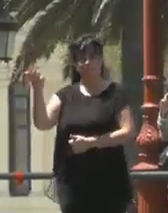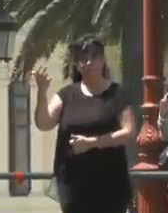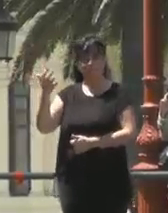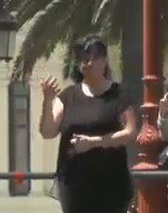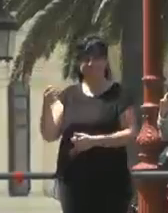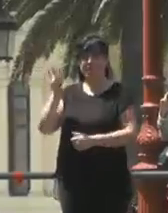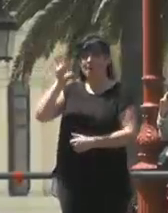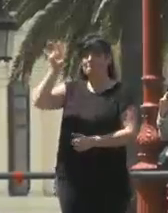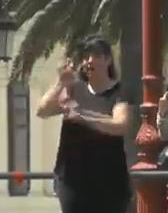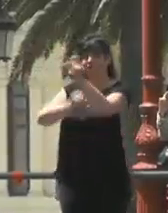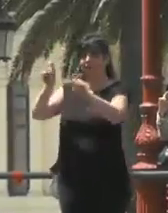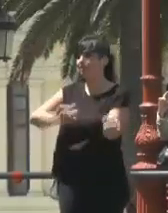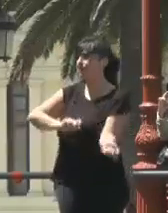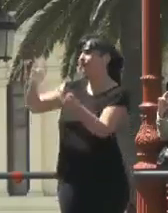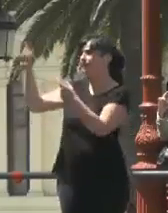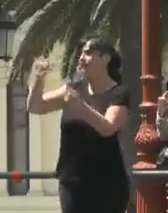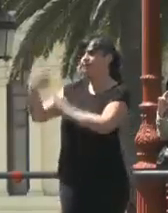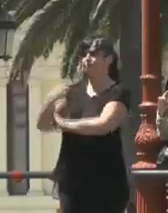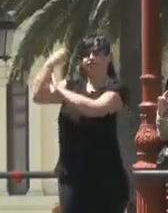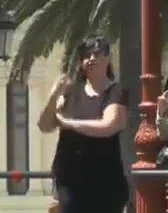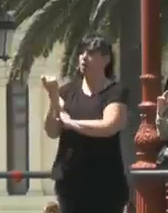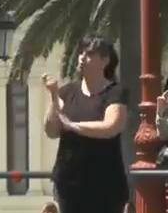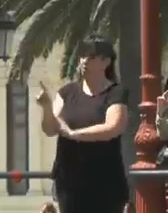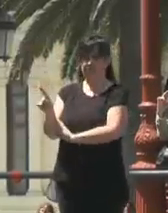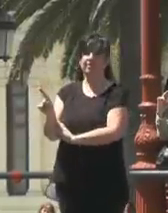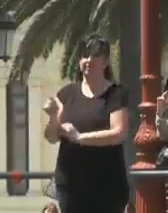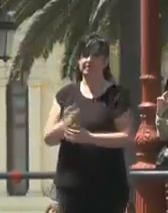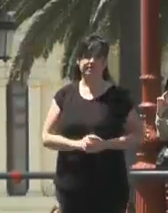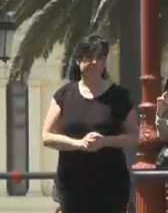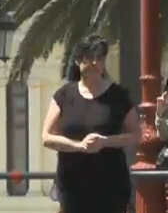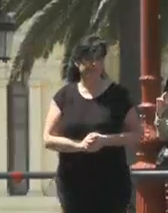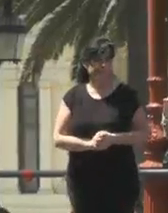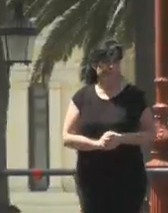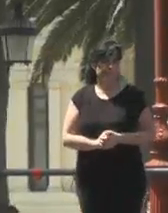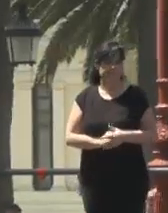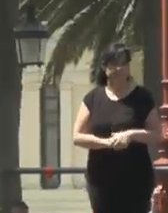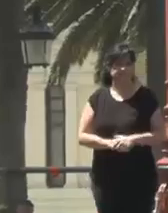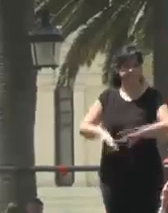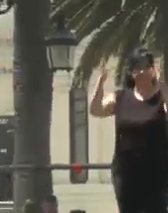nadie se tenga que marchar para buscar una vida digna.